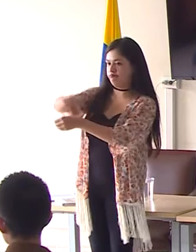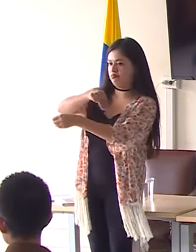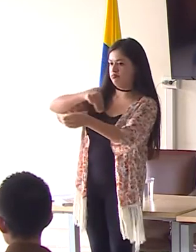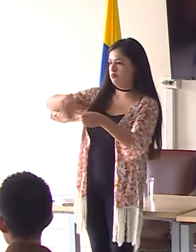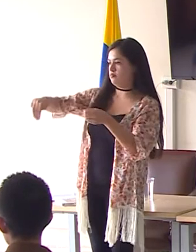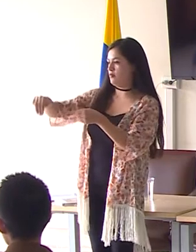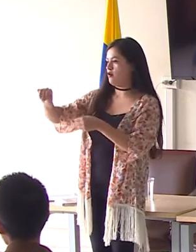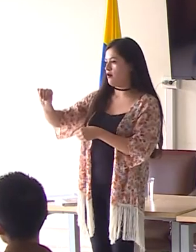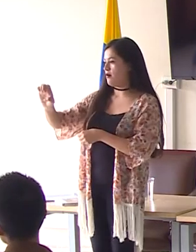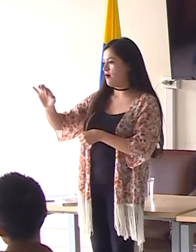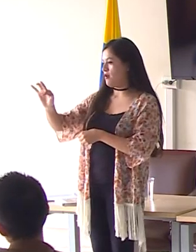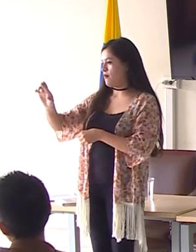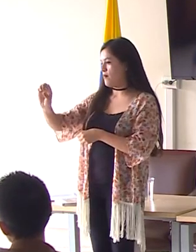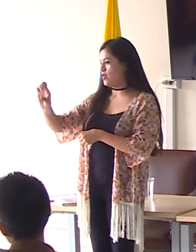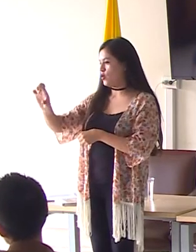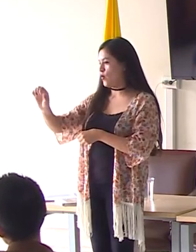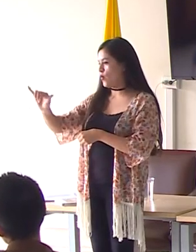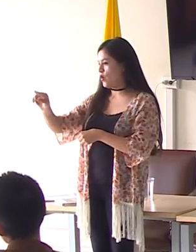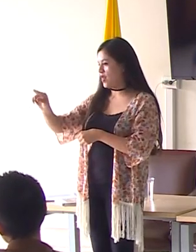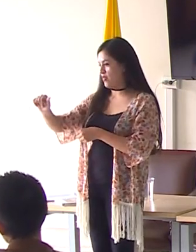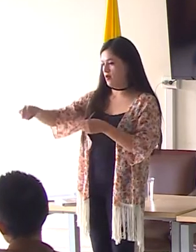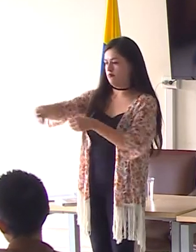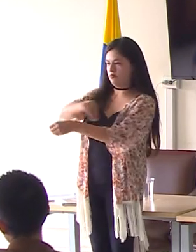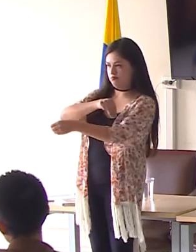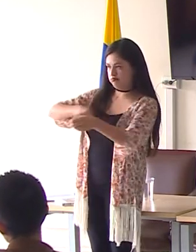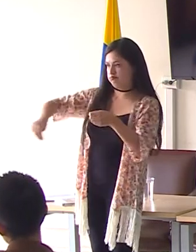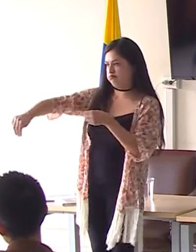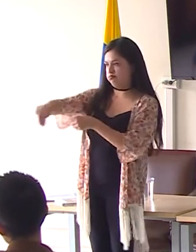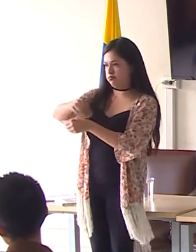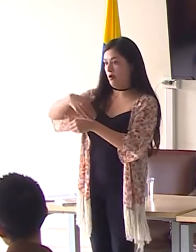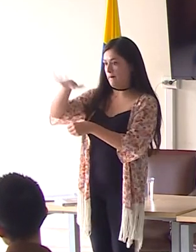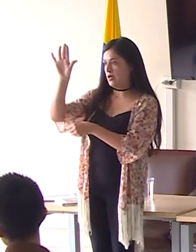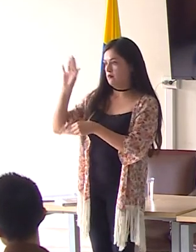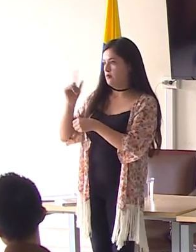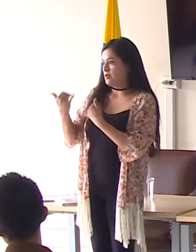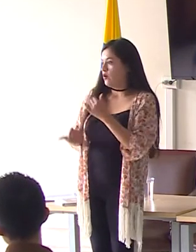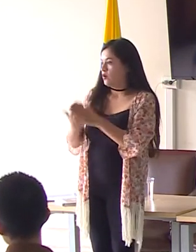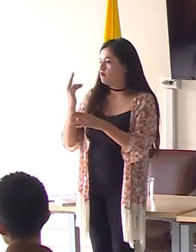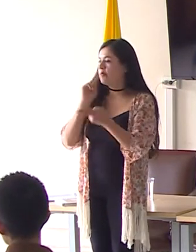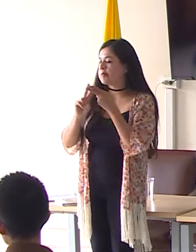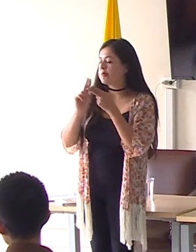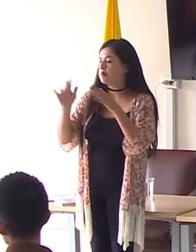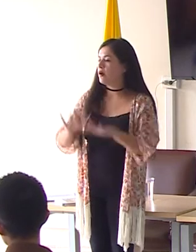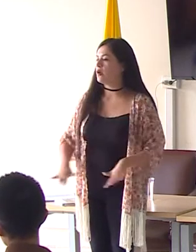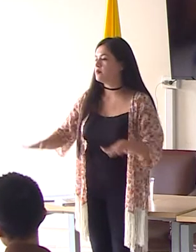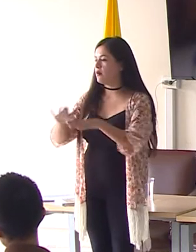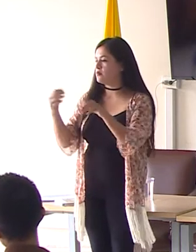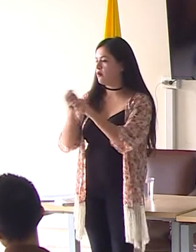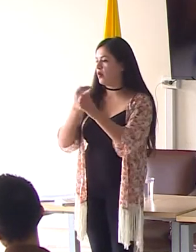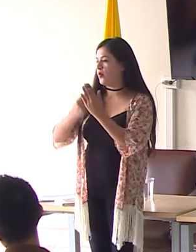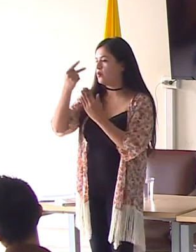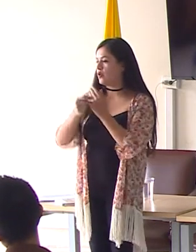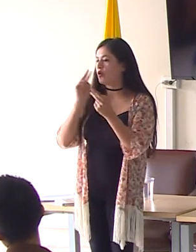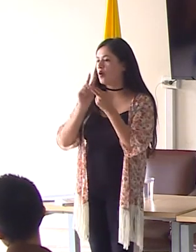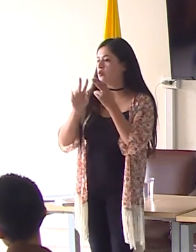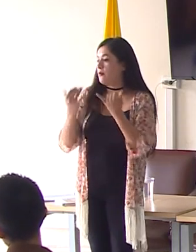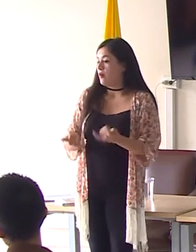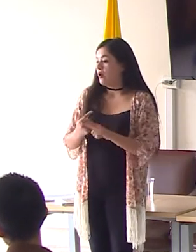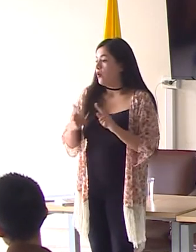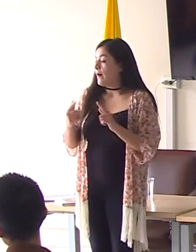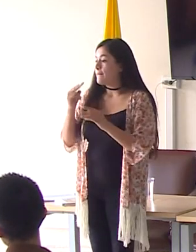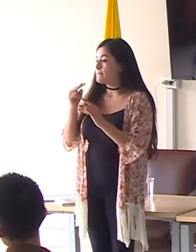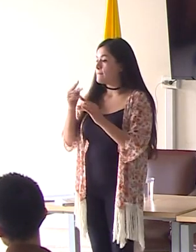amplia digamos que actualmente el proyecto en el que me encuentro trabajando vamos desde la perspectiva de la gobernación que